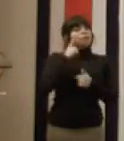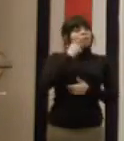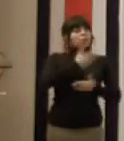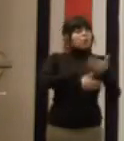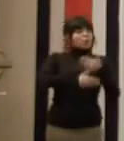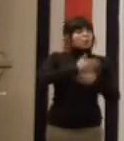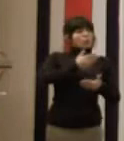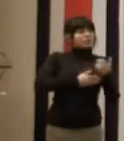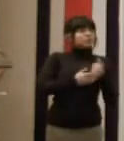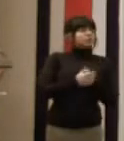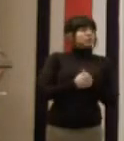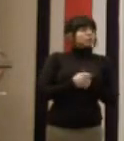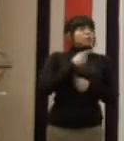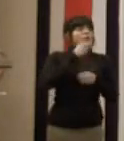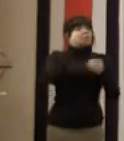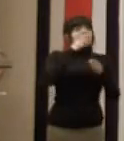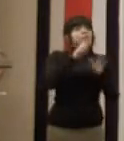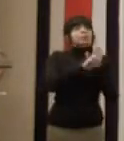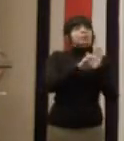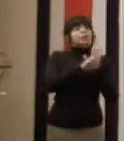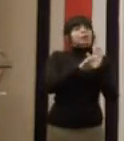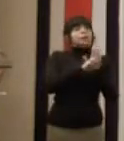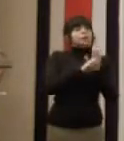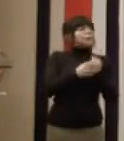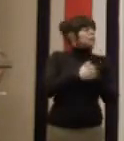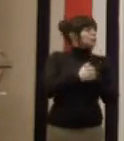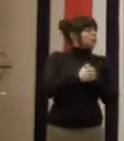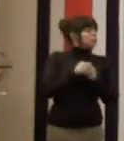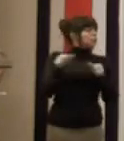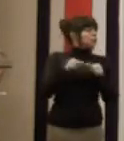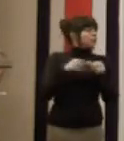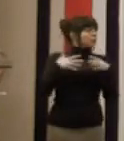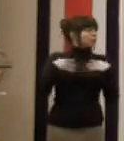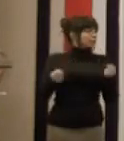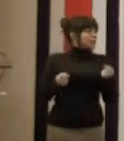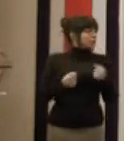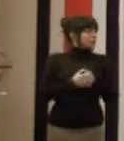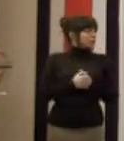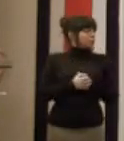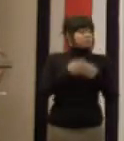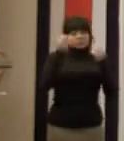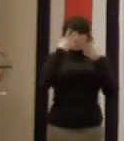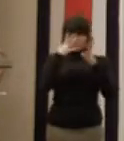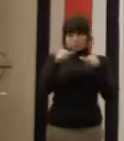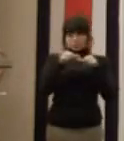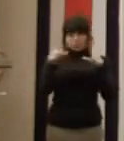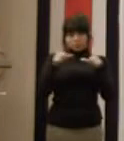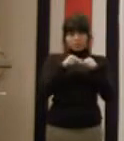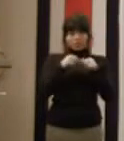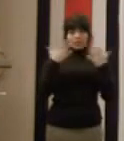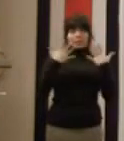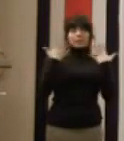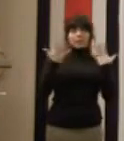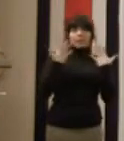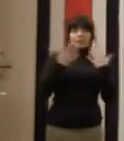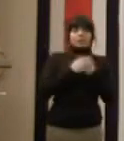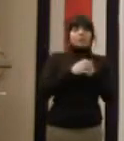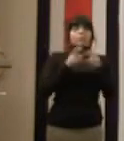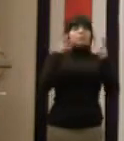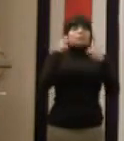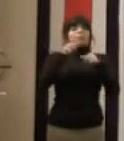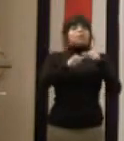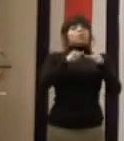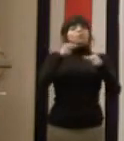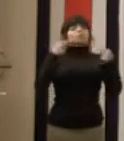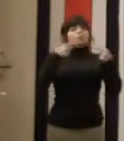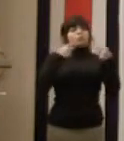cooperación. Él mencionó, por ejemplo, el campo de la salud, mencionó el campo del ambiente, el tema de la lucha contra